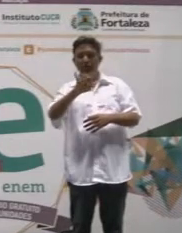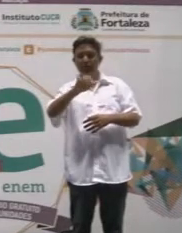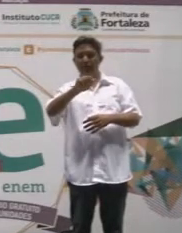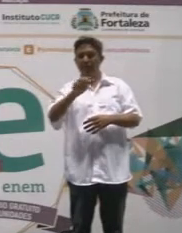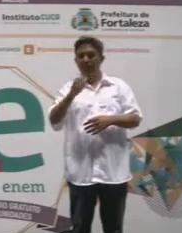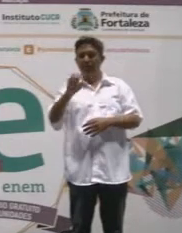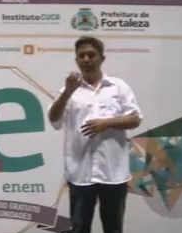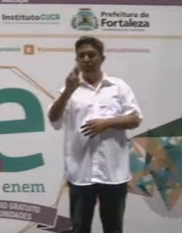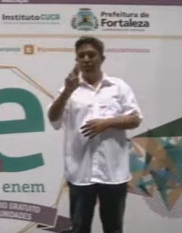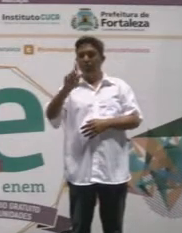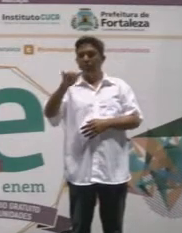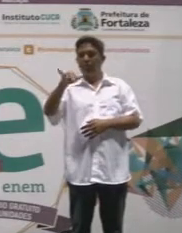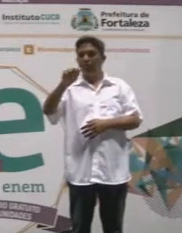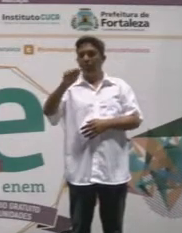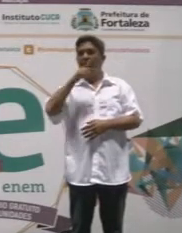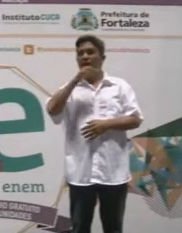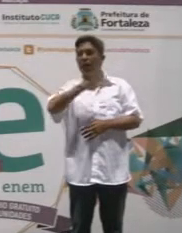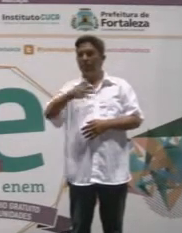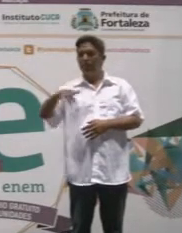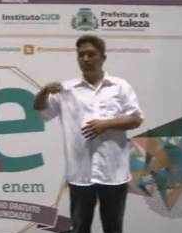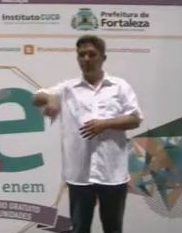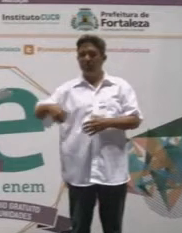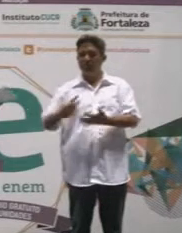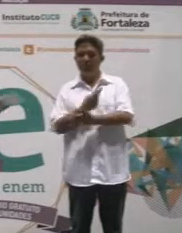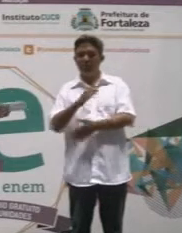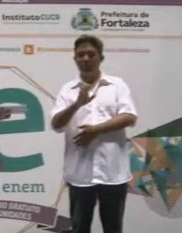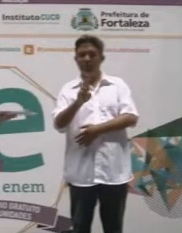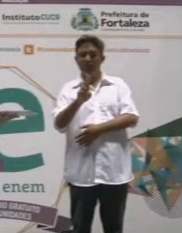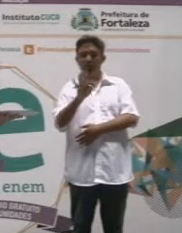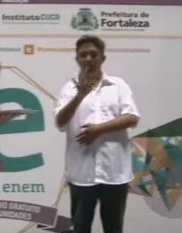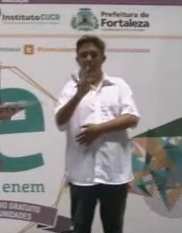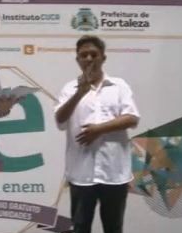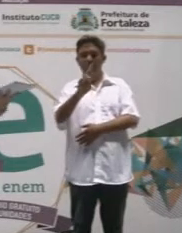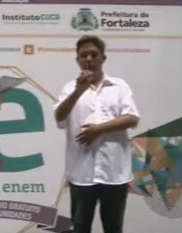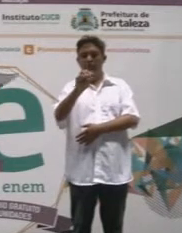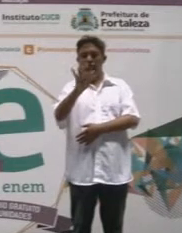dos ambientes aquáticos e vai acontecer aquela parada chamada eutrofização.